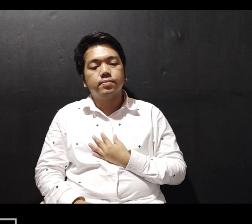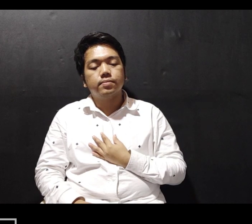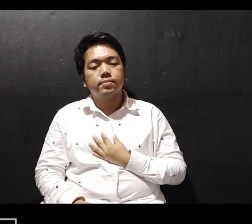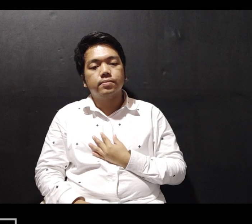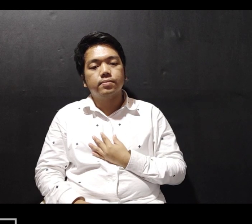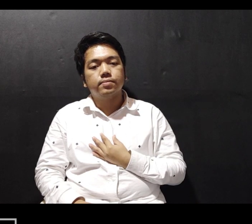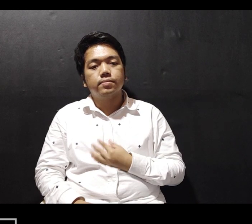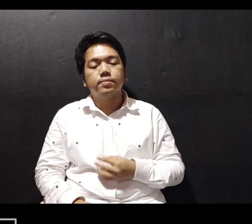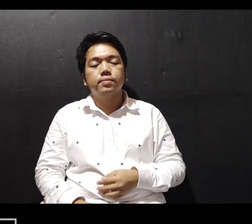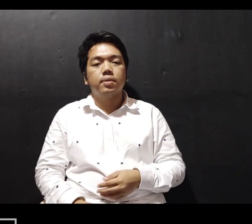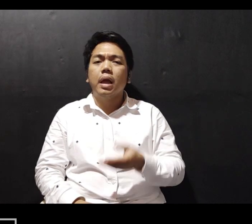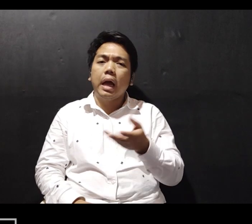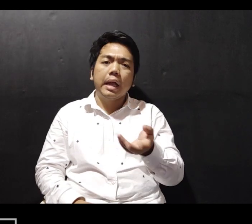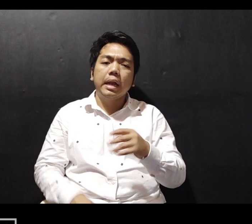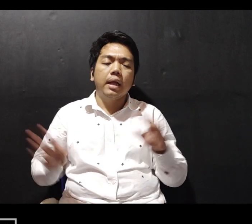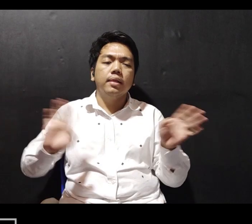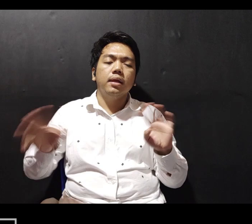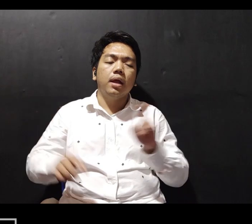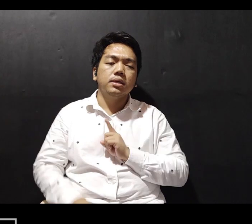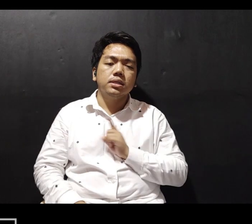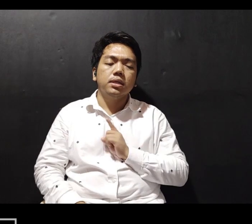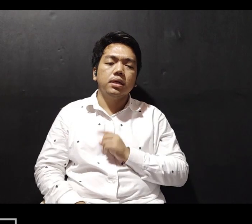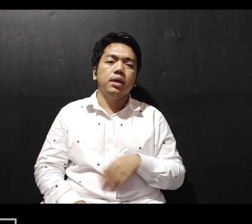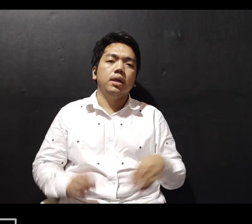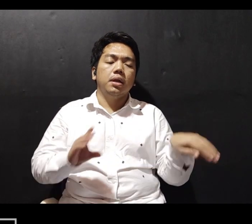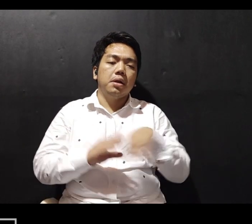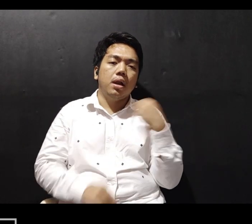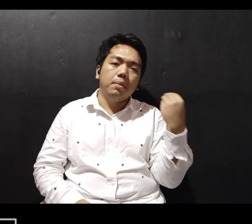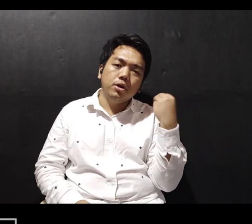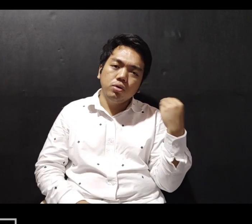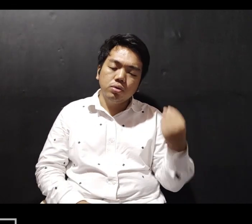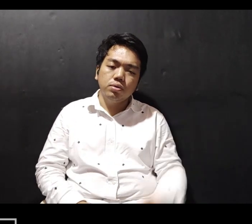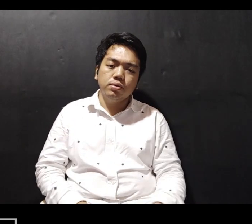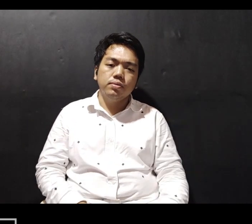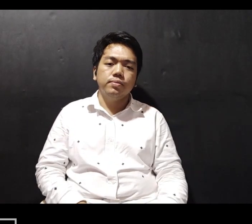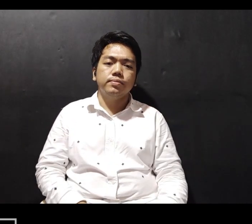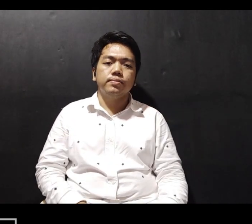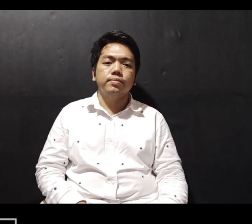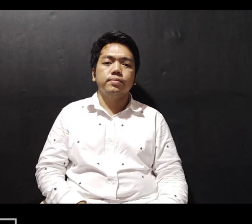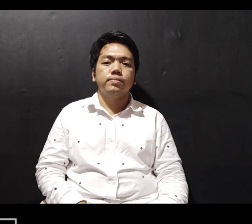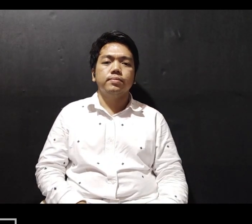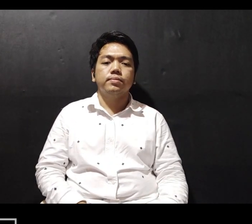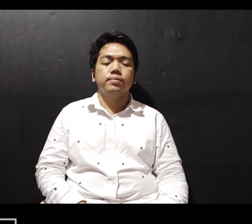Anda tidak sendirian di dalam penantian ini.